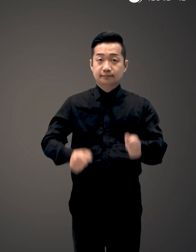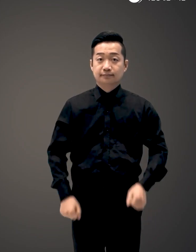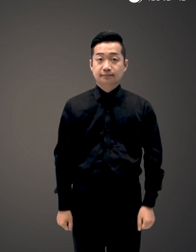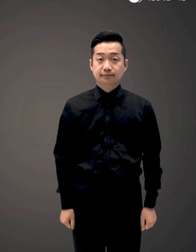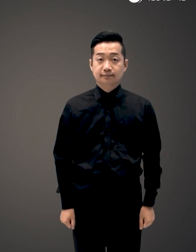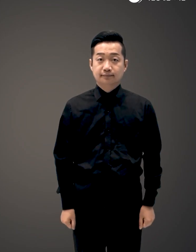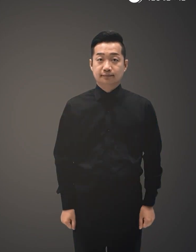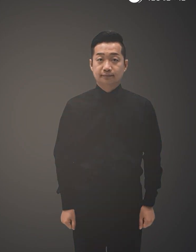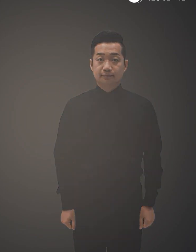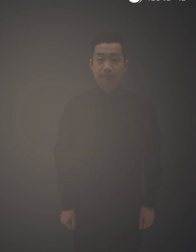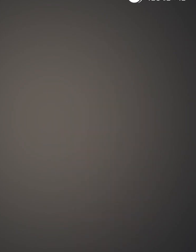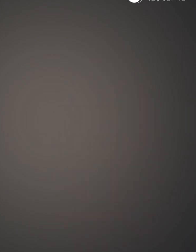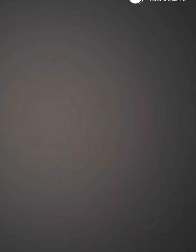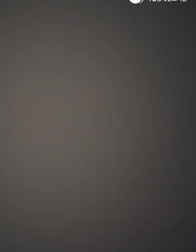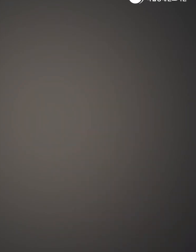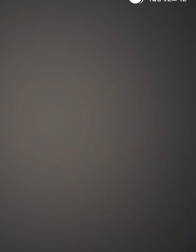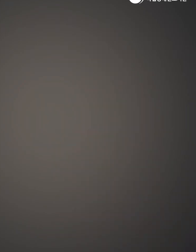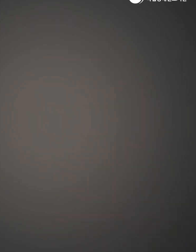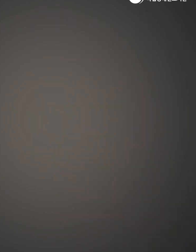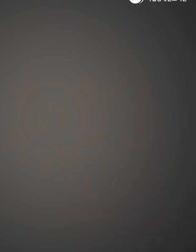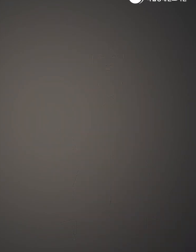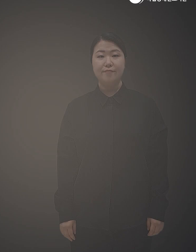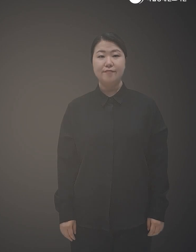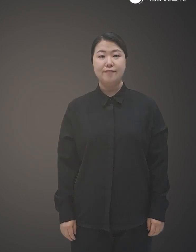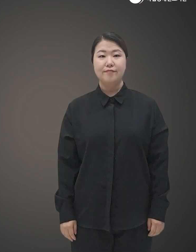출판사 아르테.